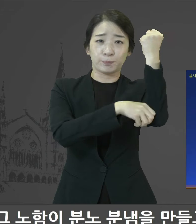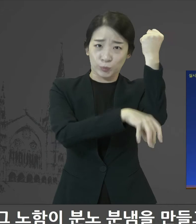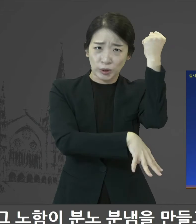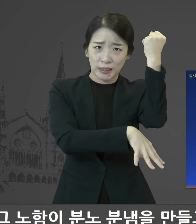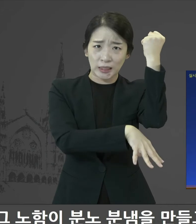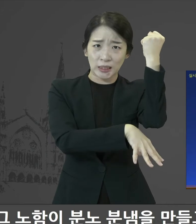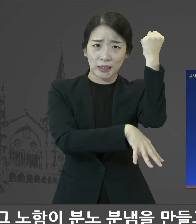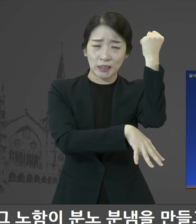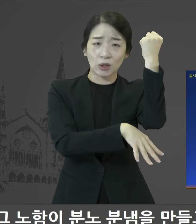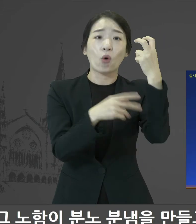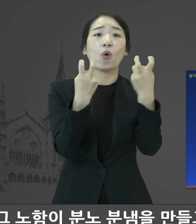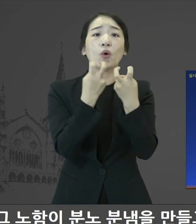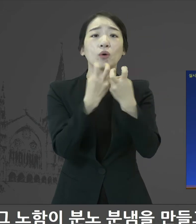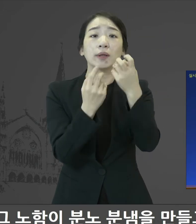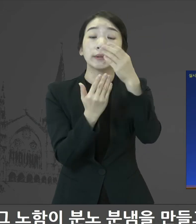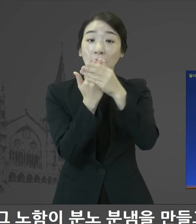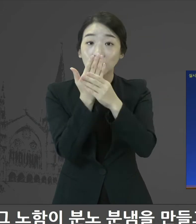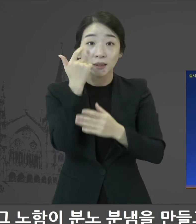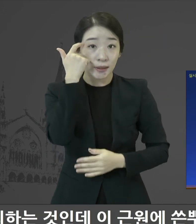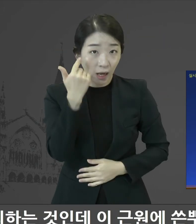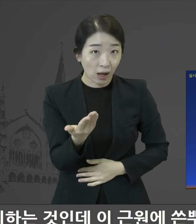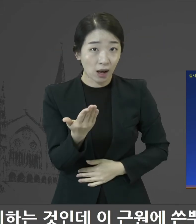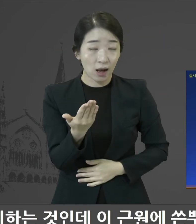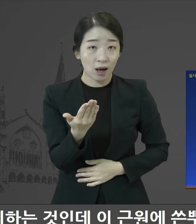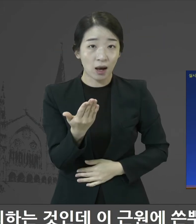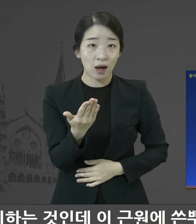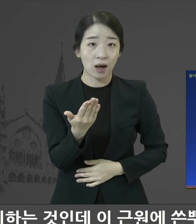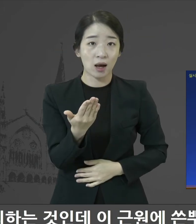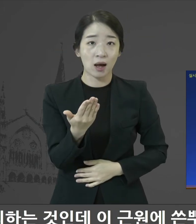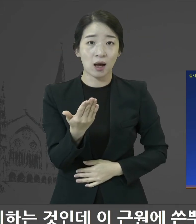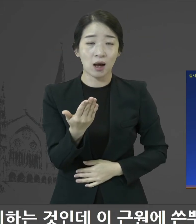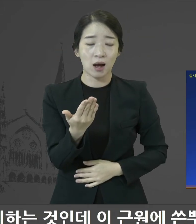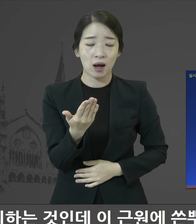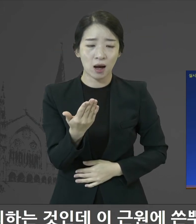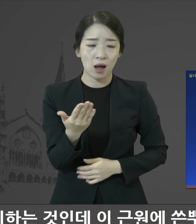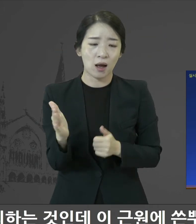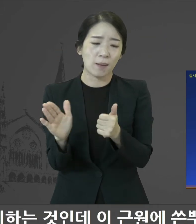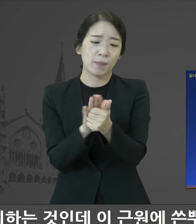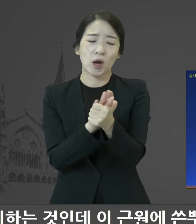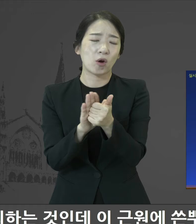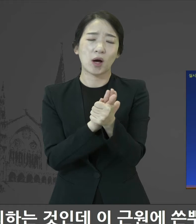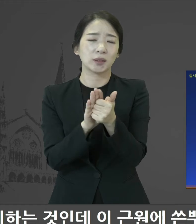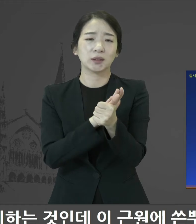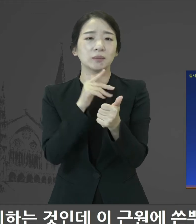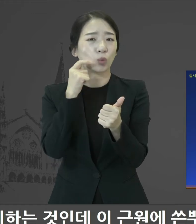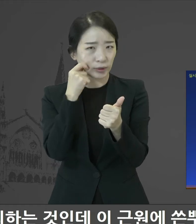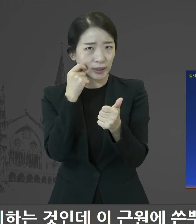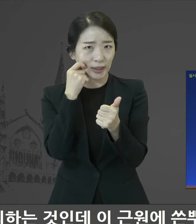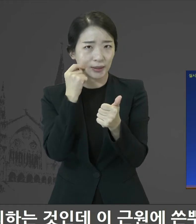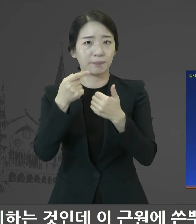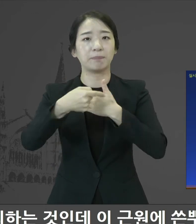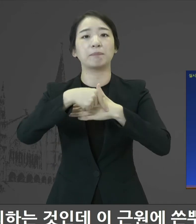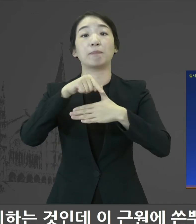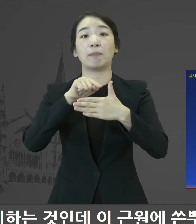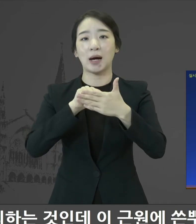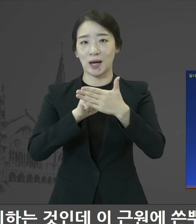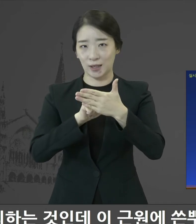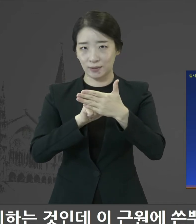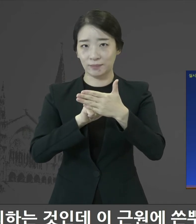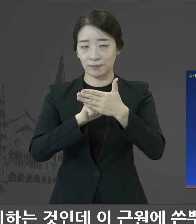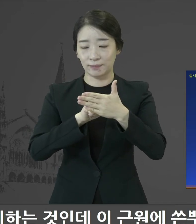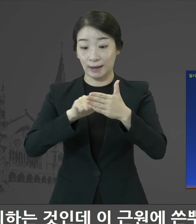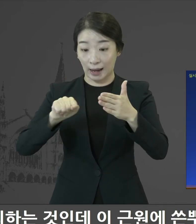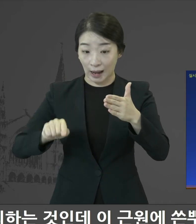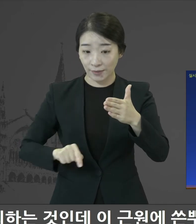생기냐? 쓴뿌리는 사려 깊지 못함에서 생긴다는 겁니다. 그래서